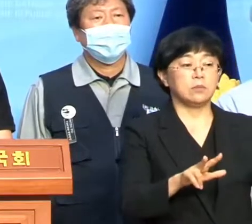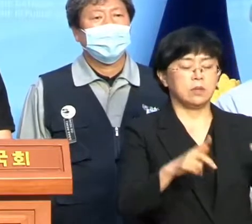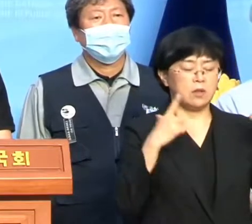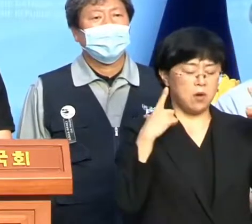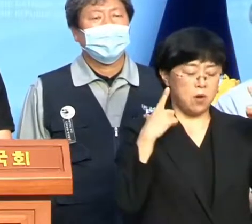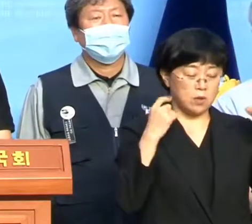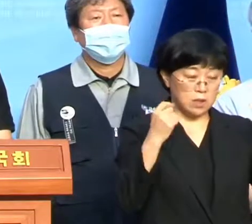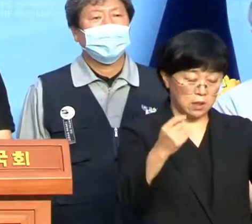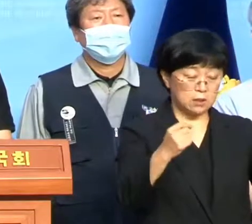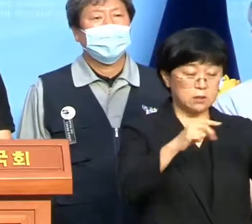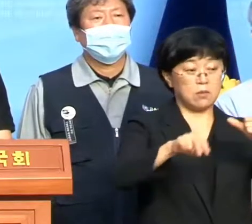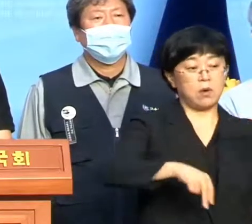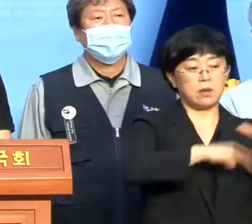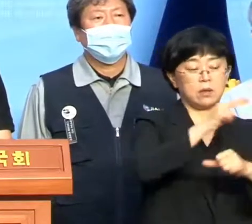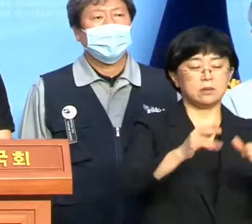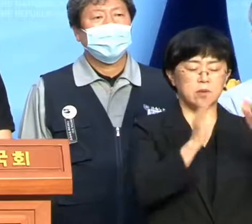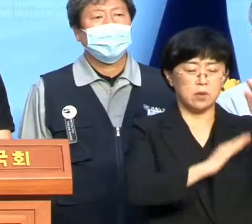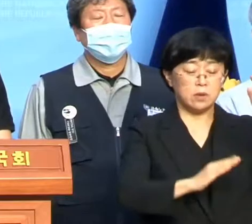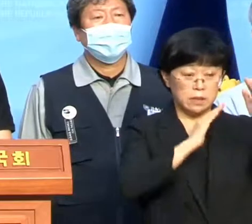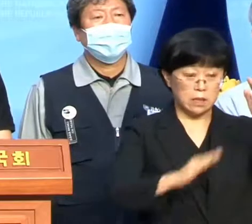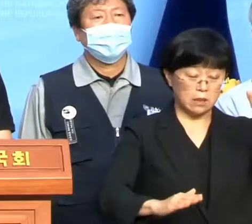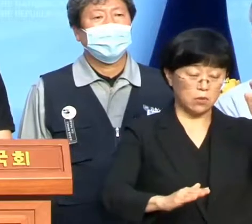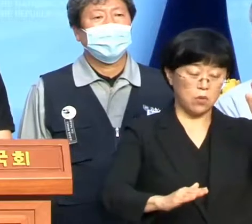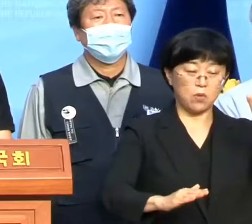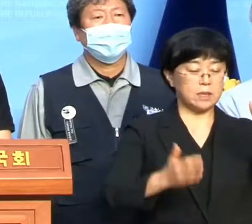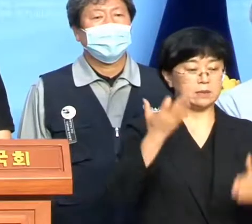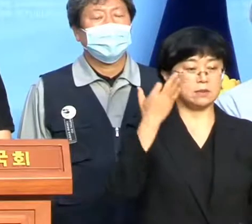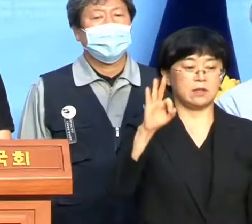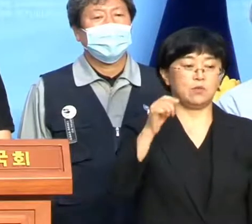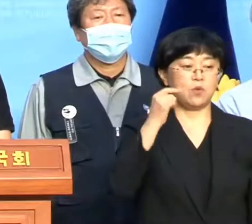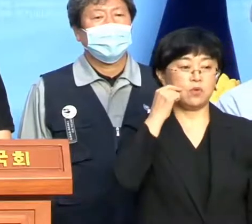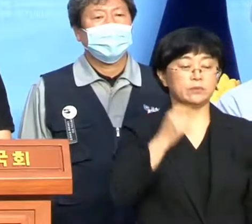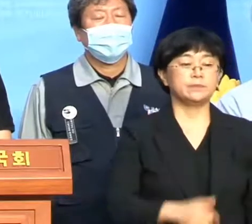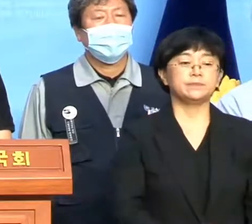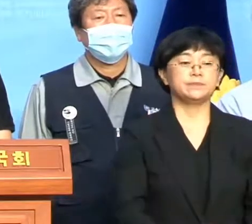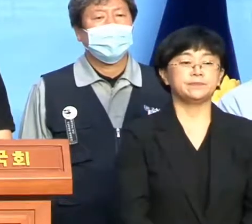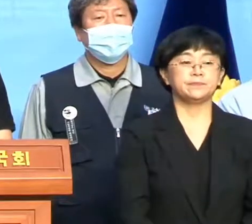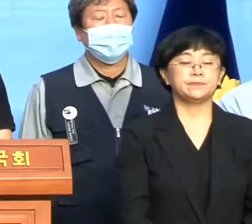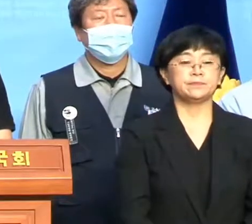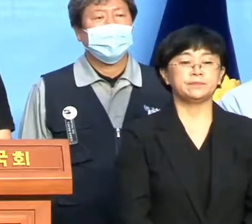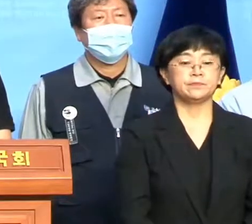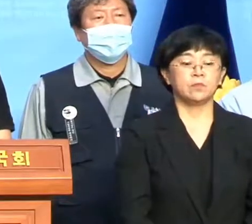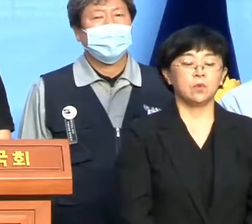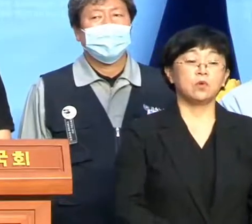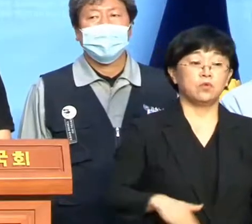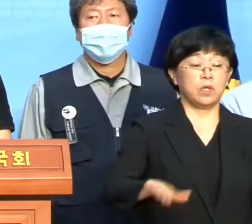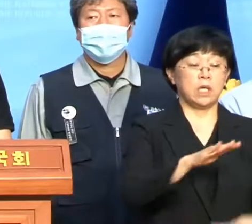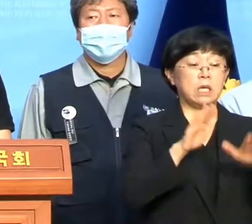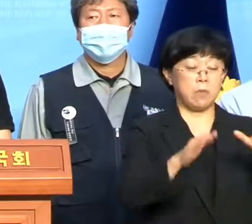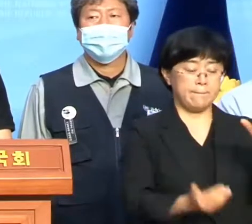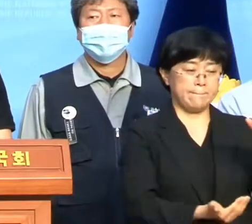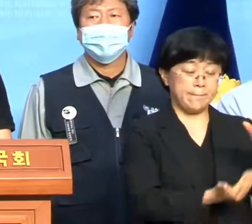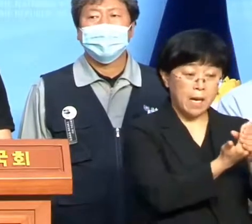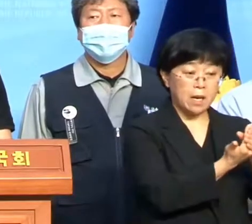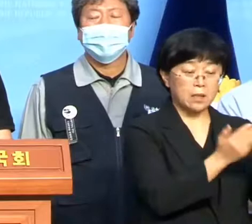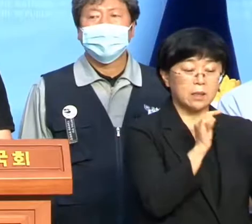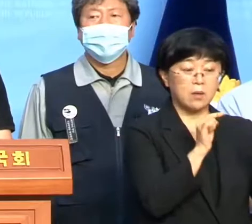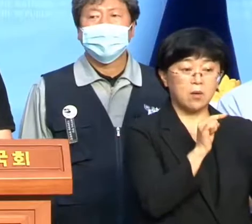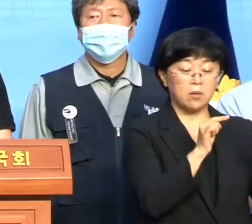사태를 결코 용납할 수 없다 우리는 이번 사태가